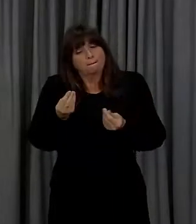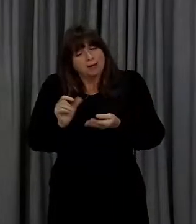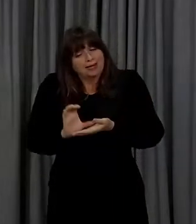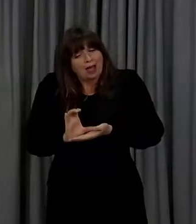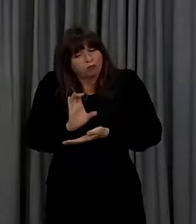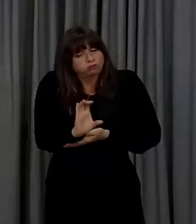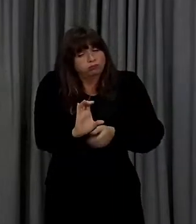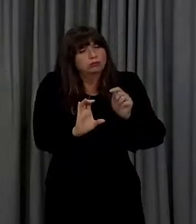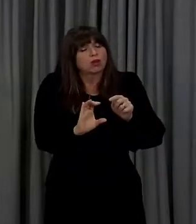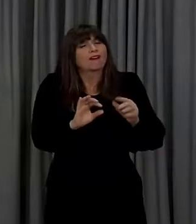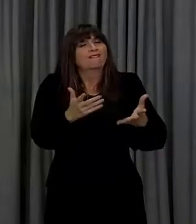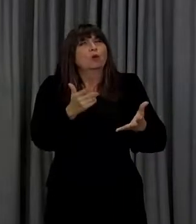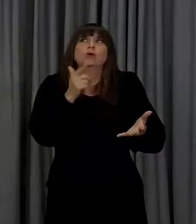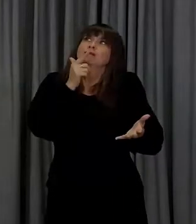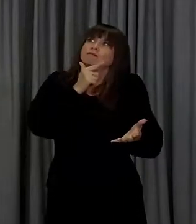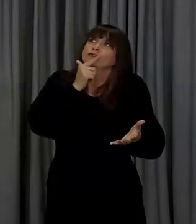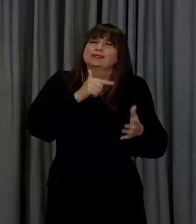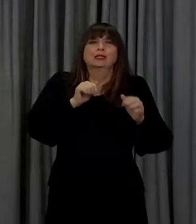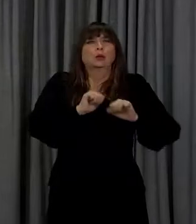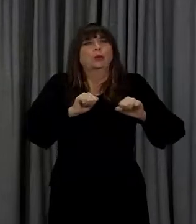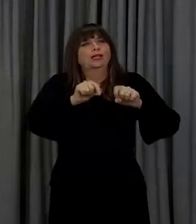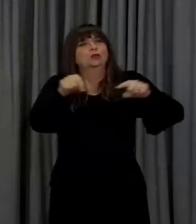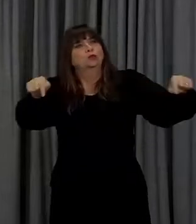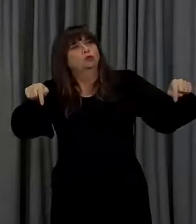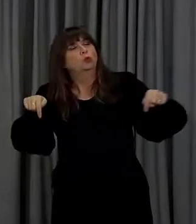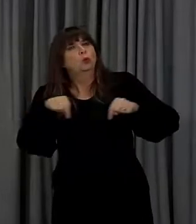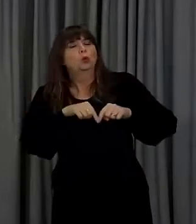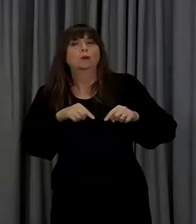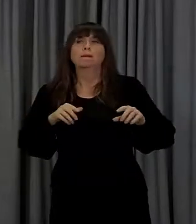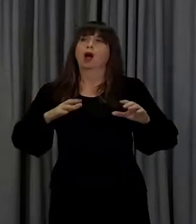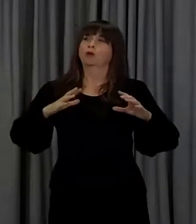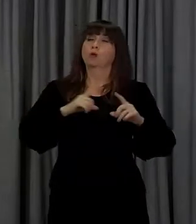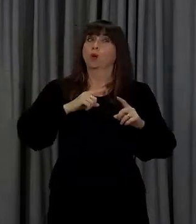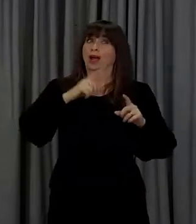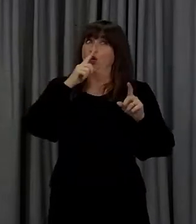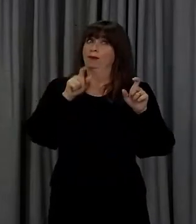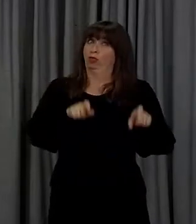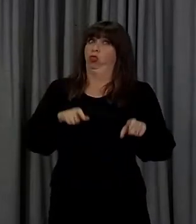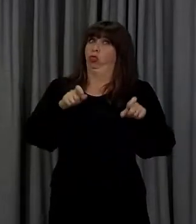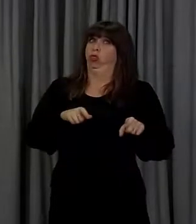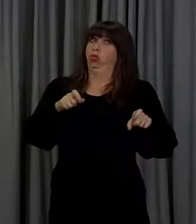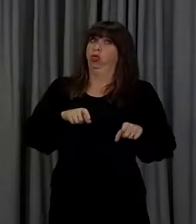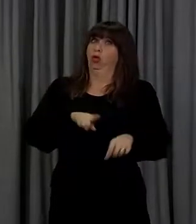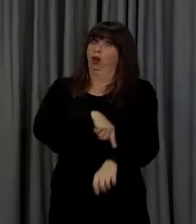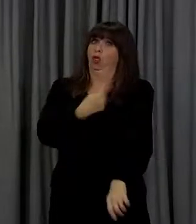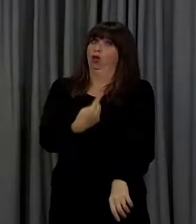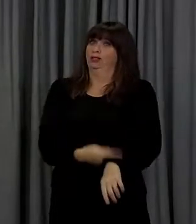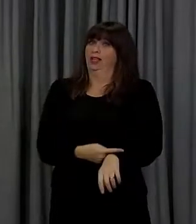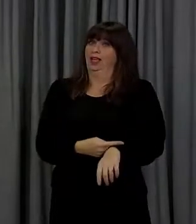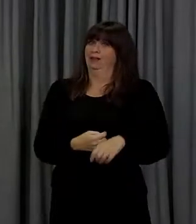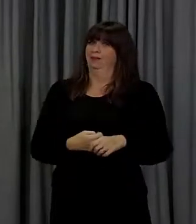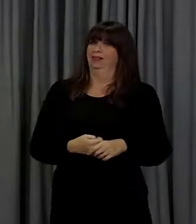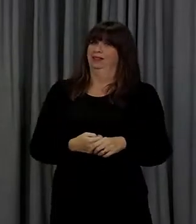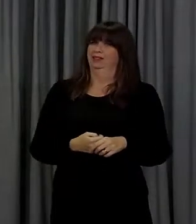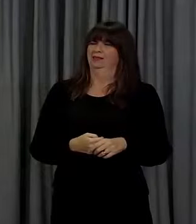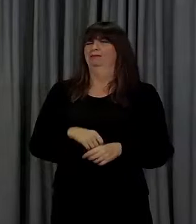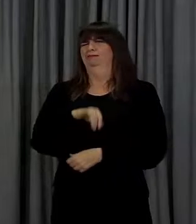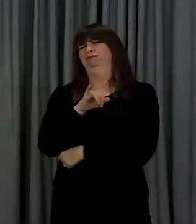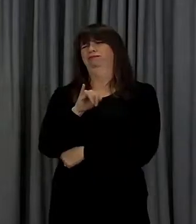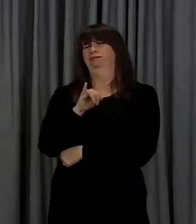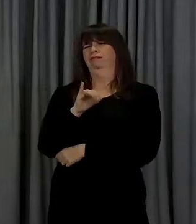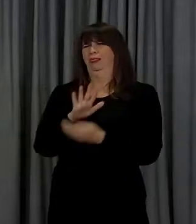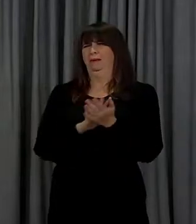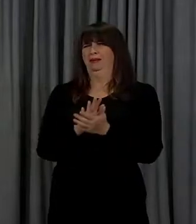more nice environment for people to presumably spend a long time in is quite a bad sign of